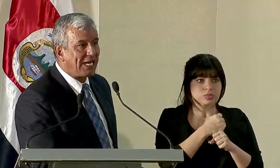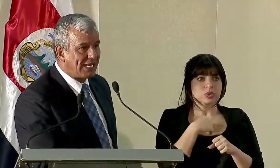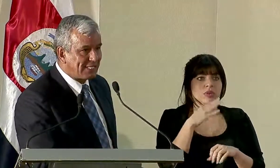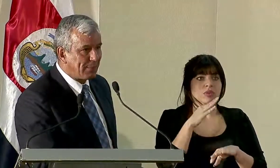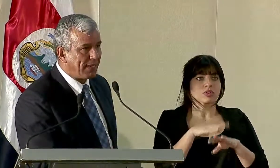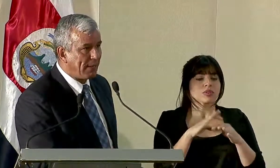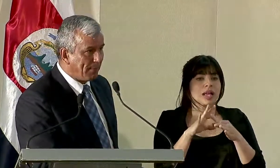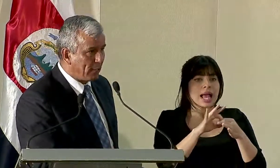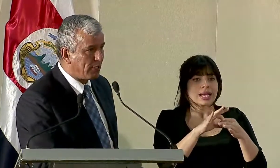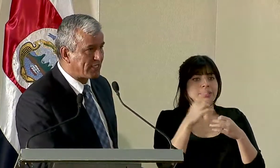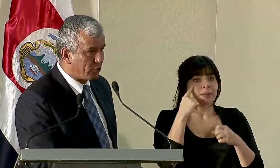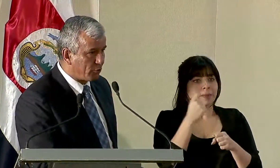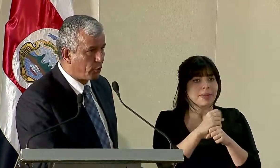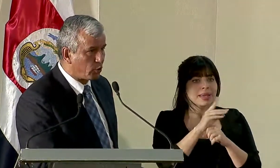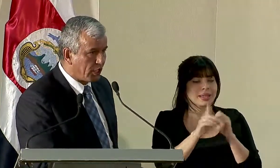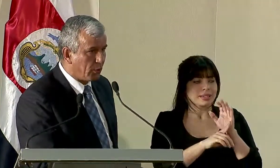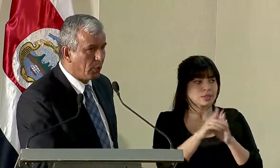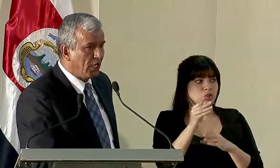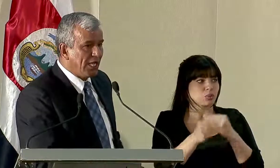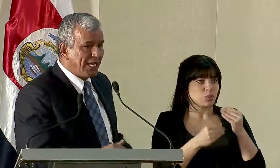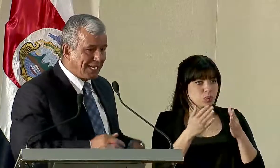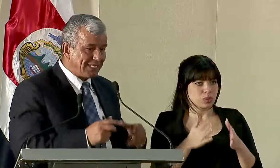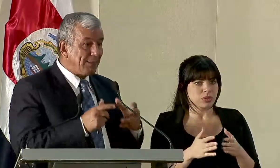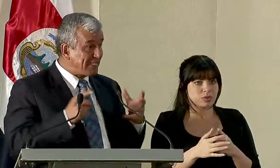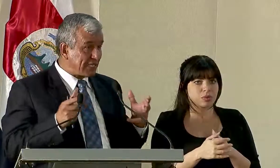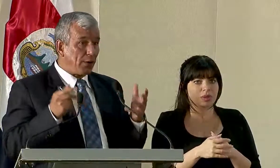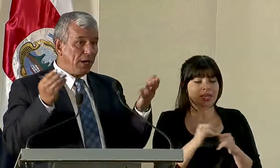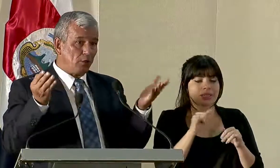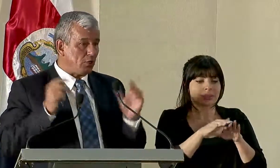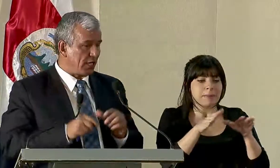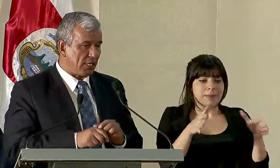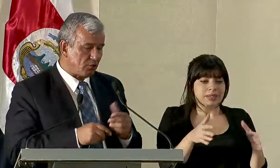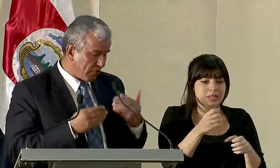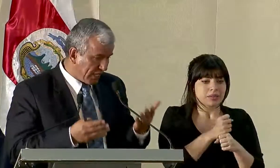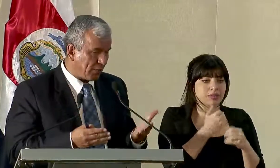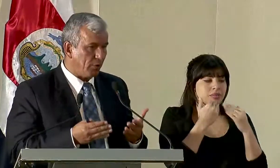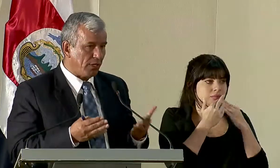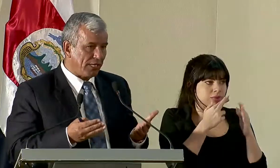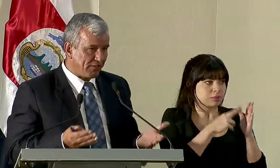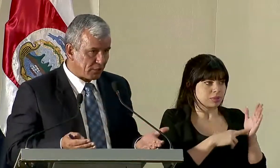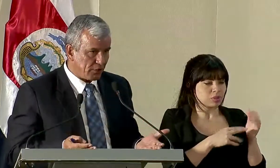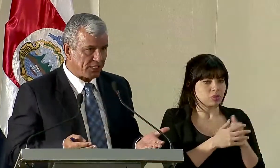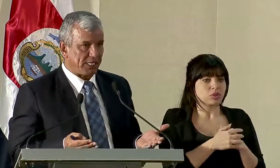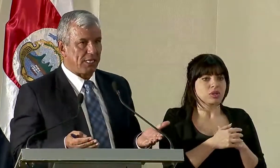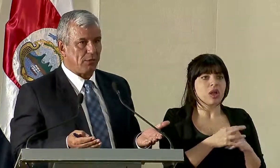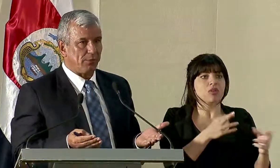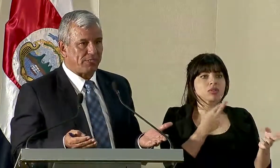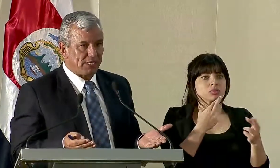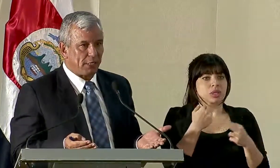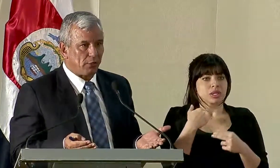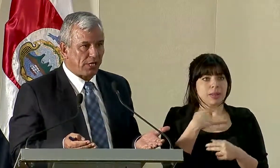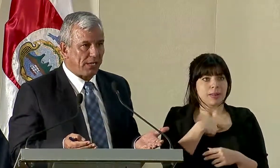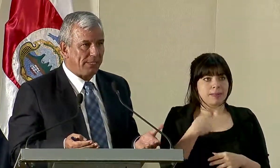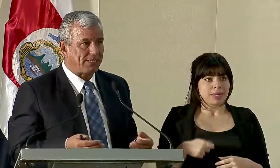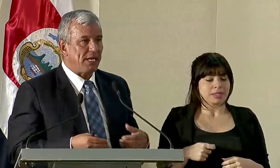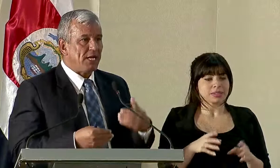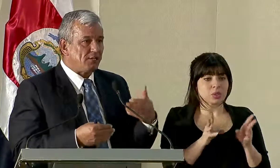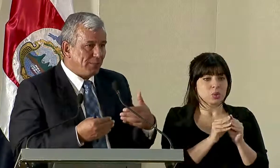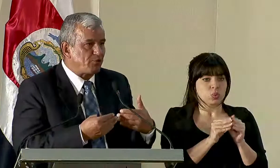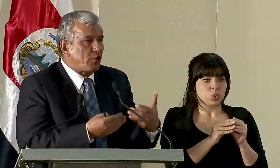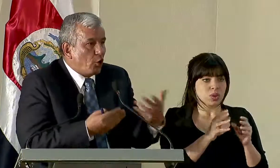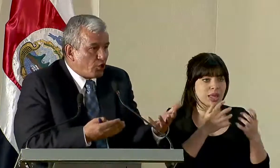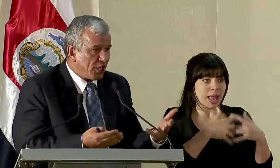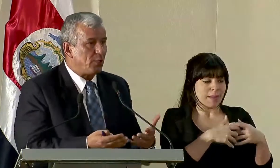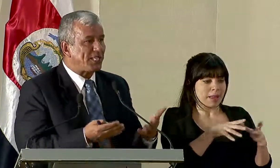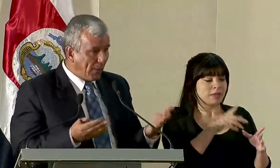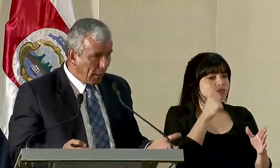referencia a la Alianza para el Empleo y el Desarrollo Productivo, que es esa mesa de trabajo. Yo agradezco, reitero, las reacciones que ha tenido el presidente de la Unión de Cámaras,